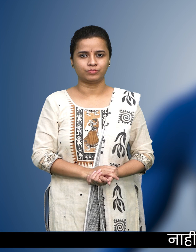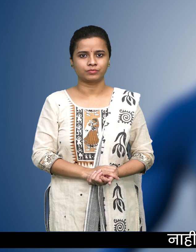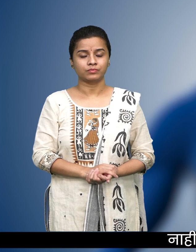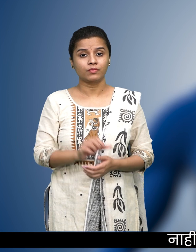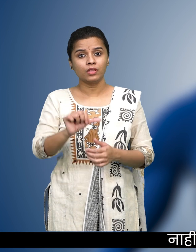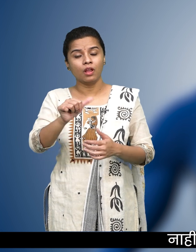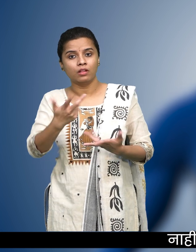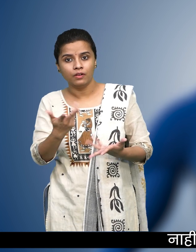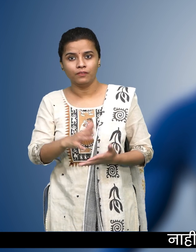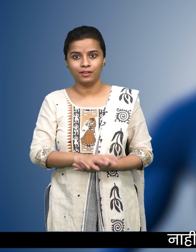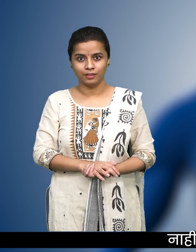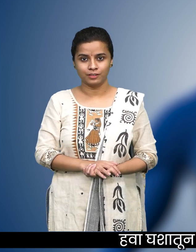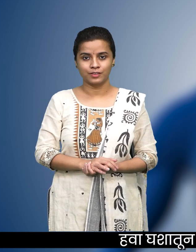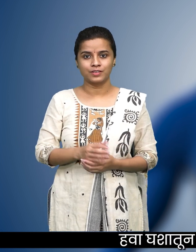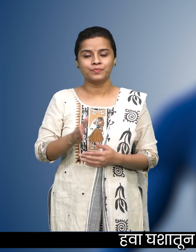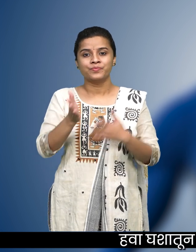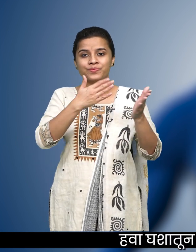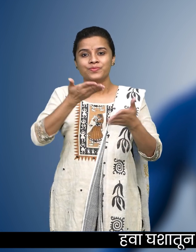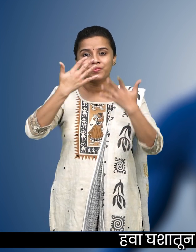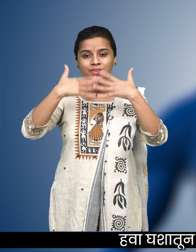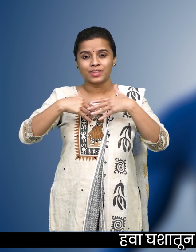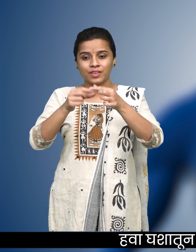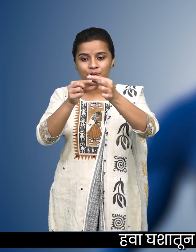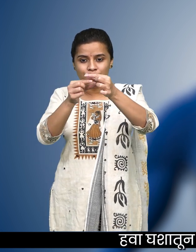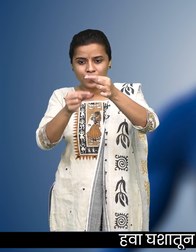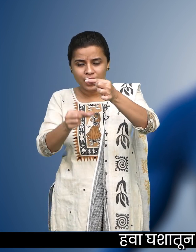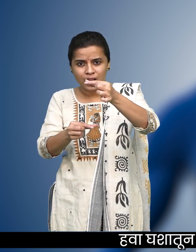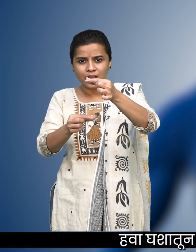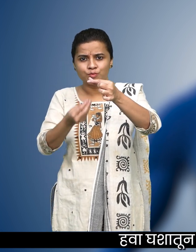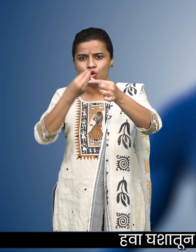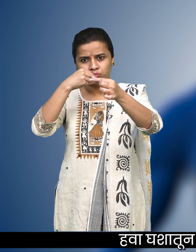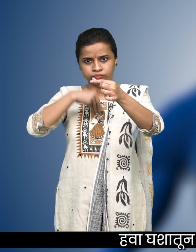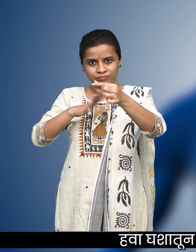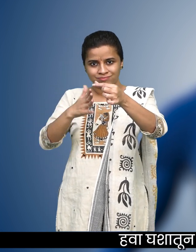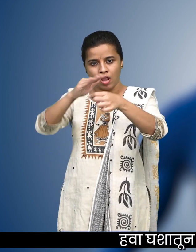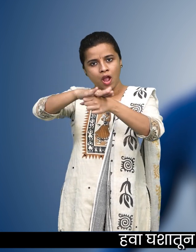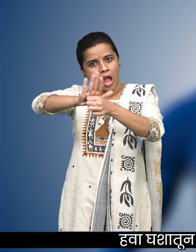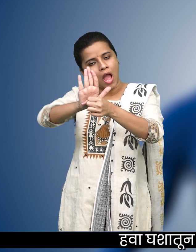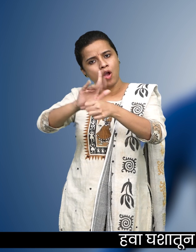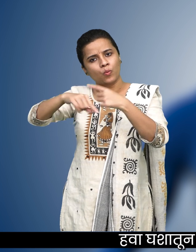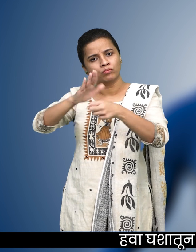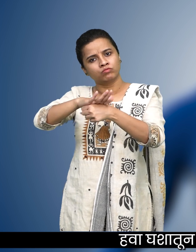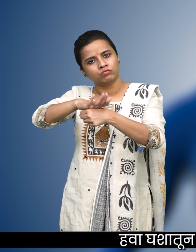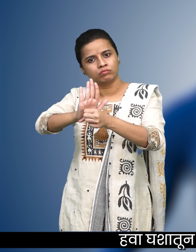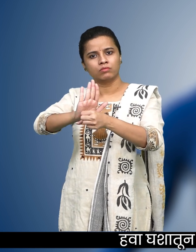तर विंड पाईप उघडे राहते. त्यामुळे हवा घशातून वाऱ्याच्या नळी आणि श्वसन नलिकेमध्ये जाते.